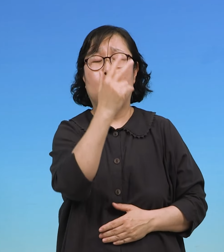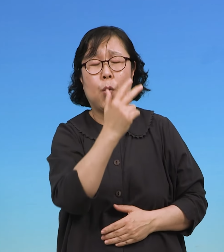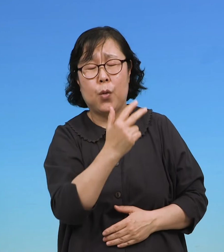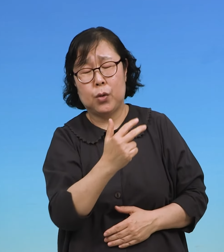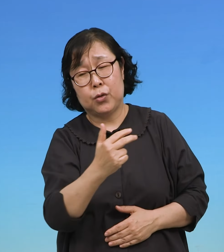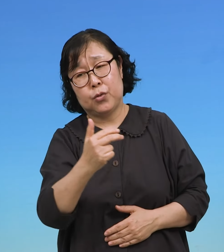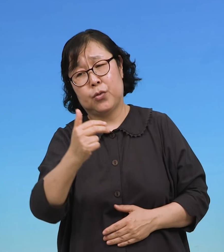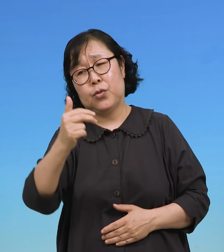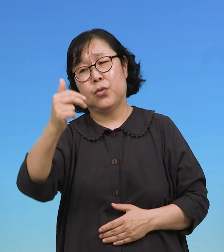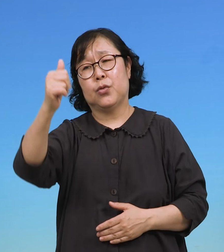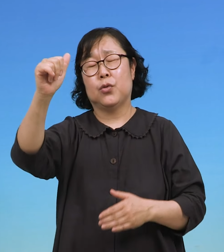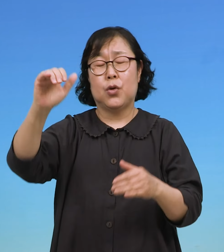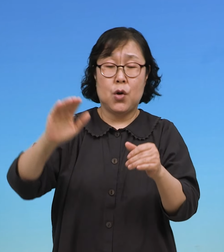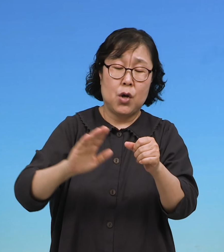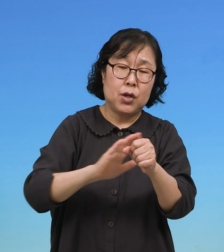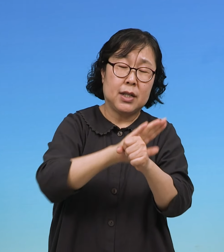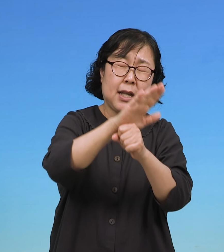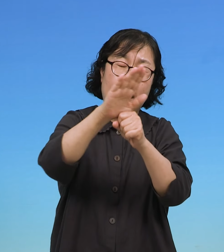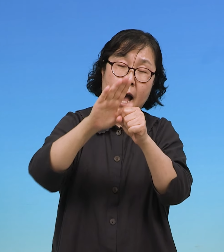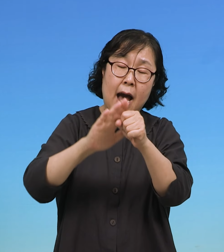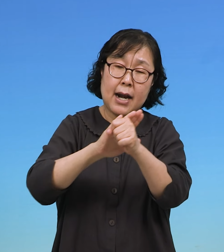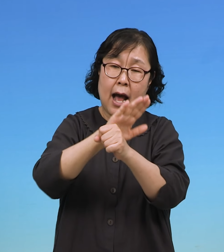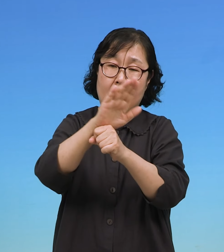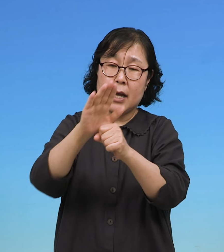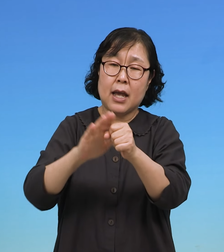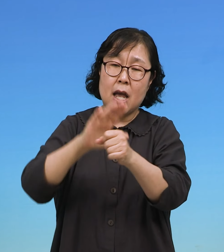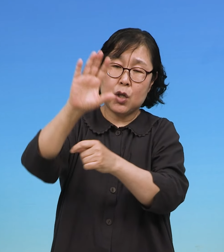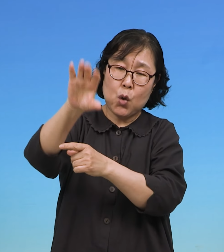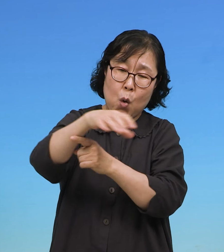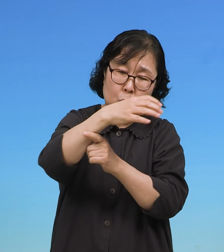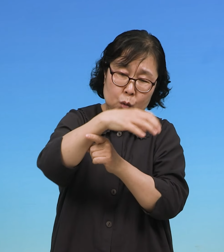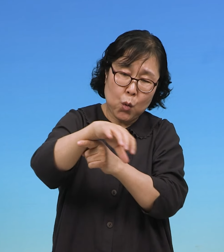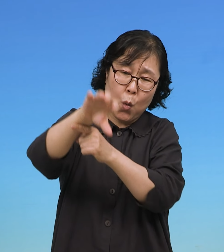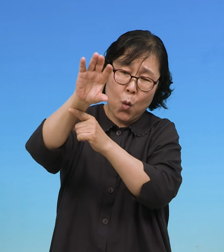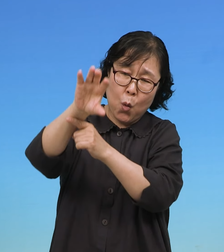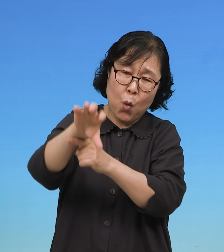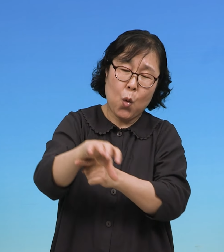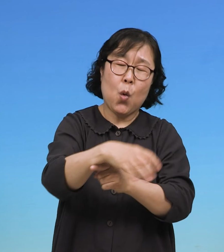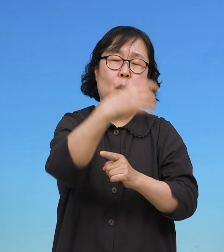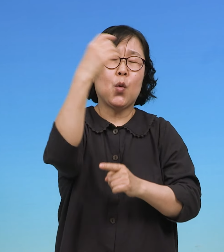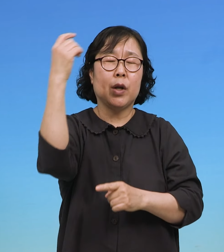오 주, 사랑의 종소리가